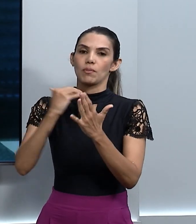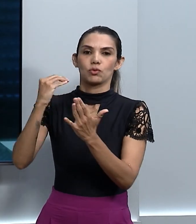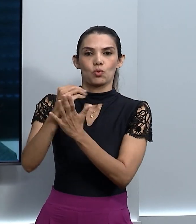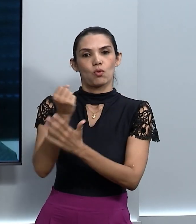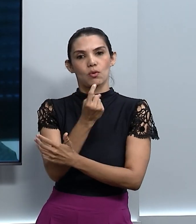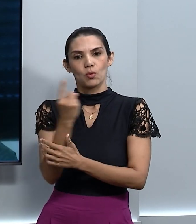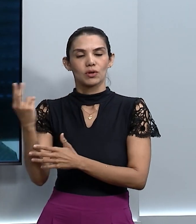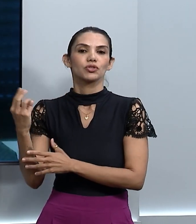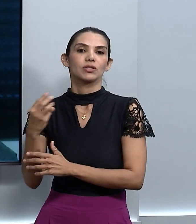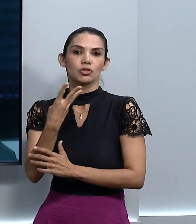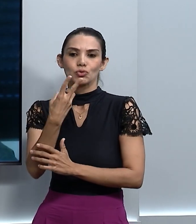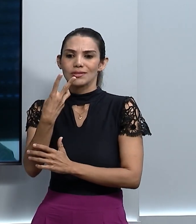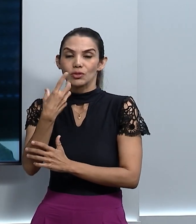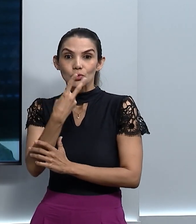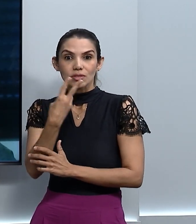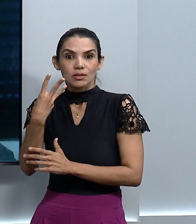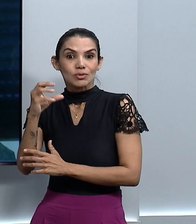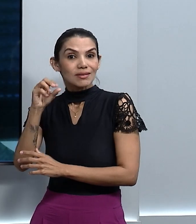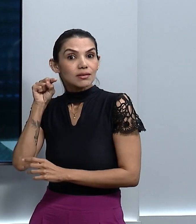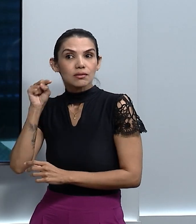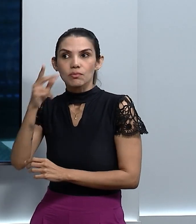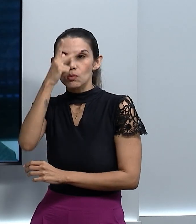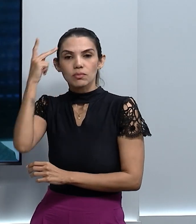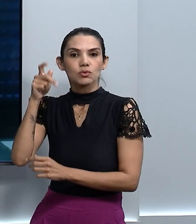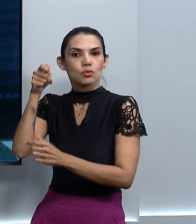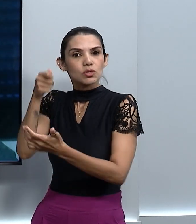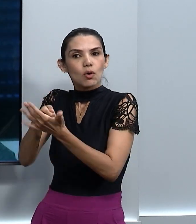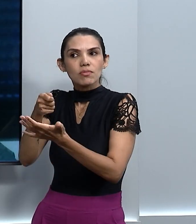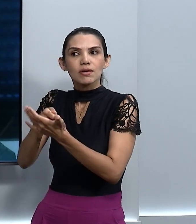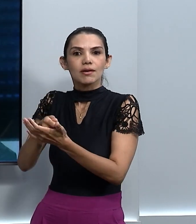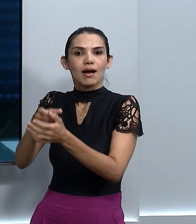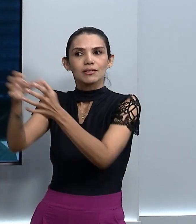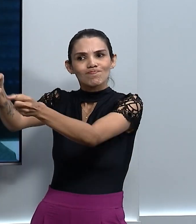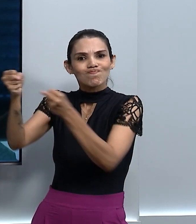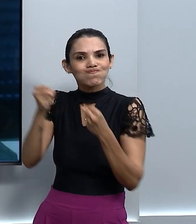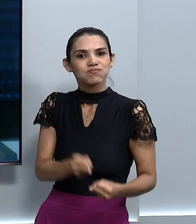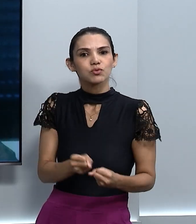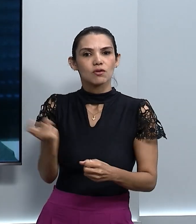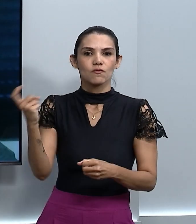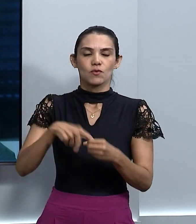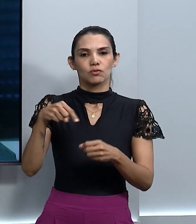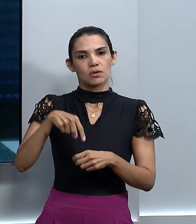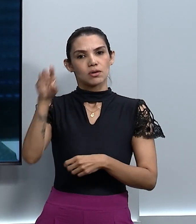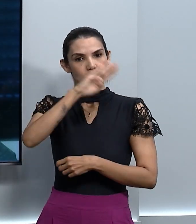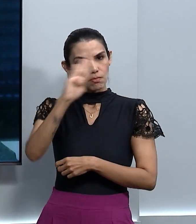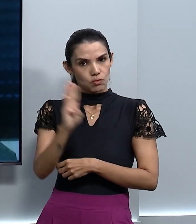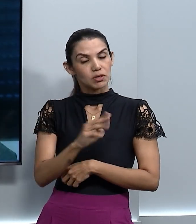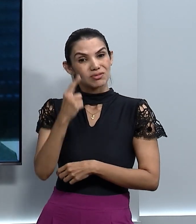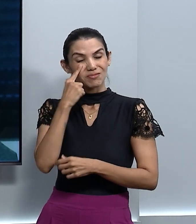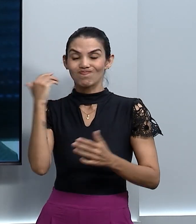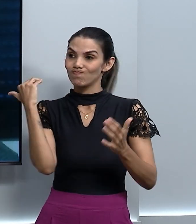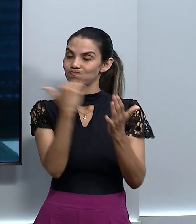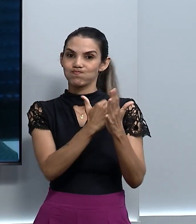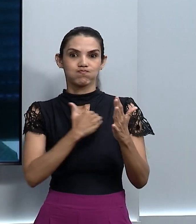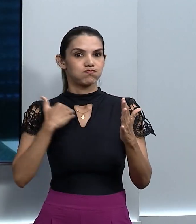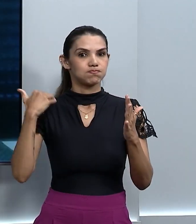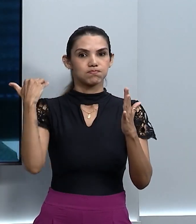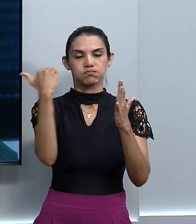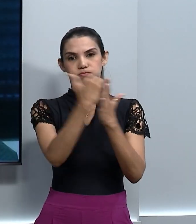né? Então, só para a gente ter aí um comparativo de como essas ações se intensificaram